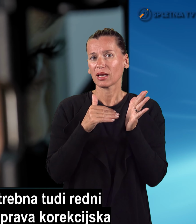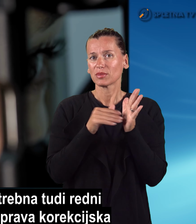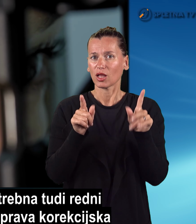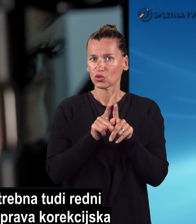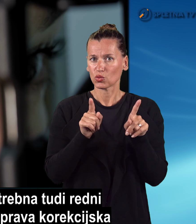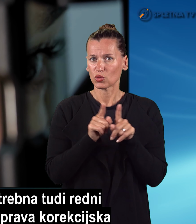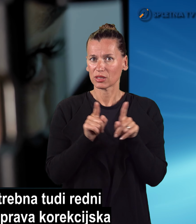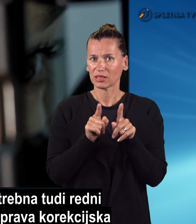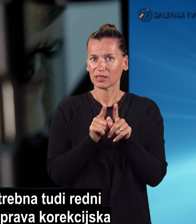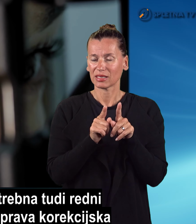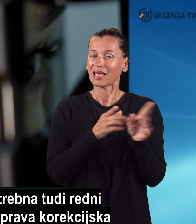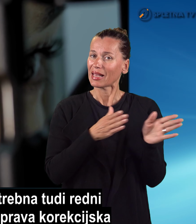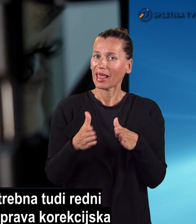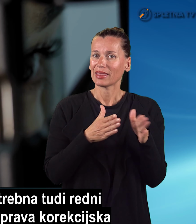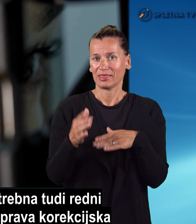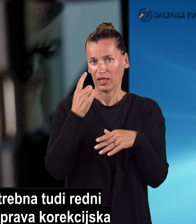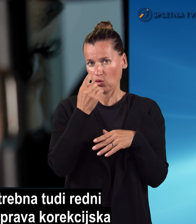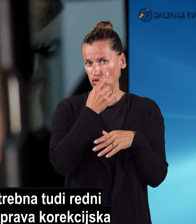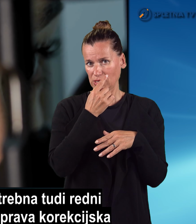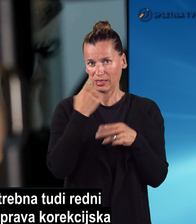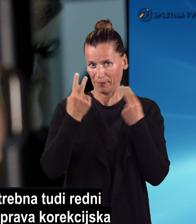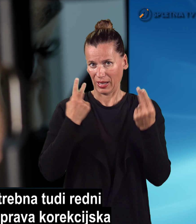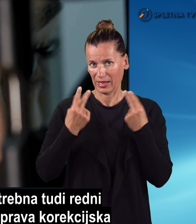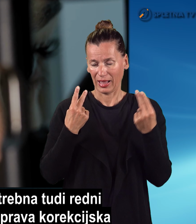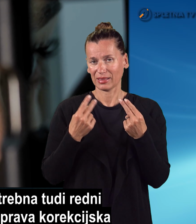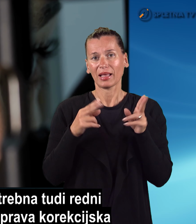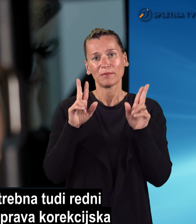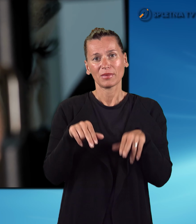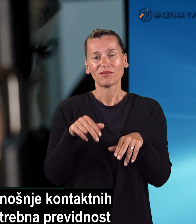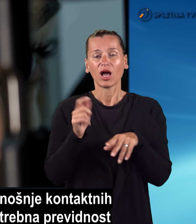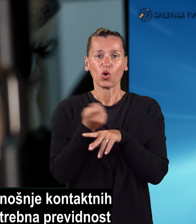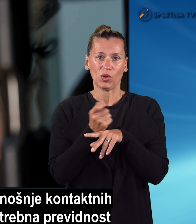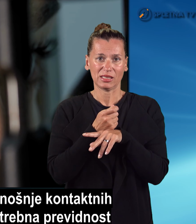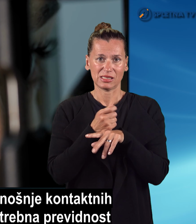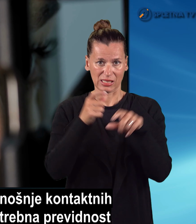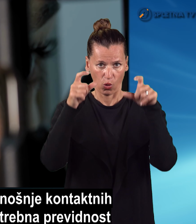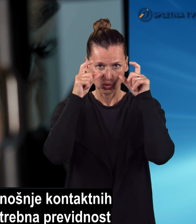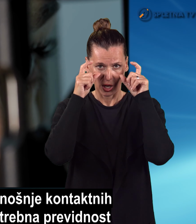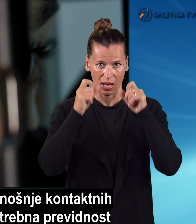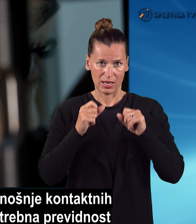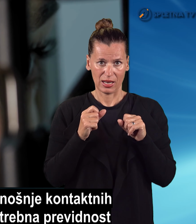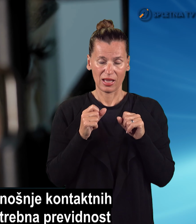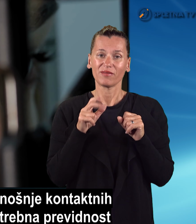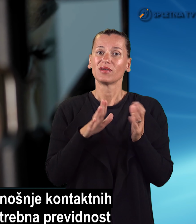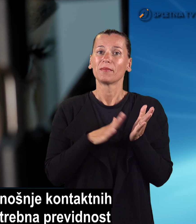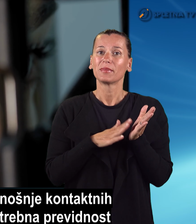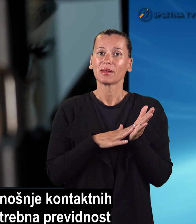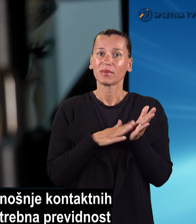tudi redni očesni pregledi in pa prava korekcijska očala in v